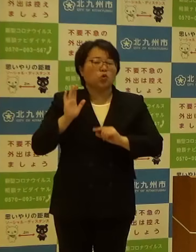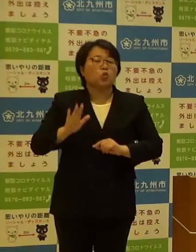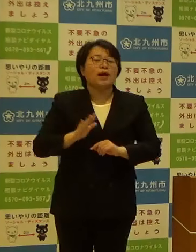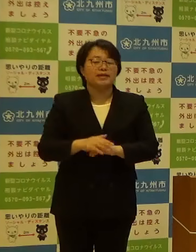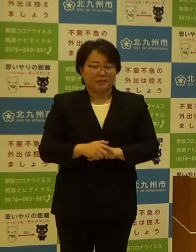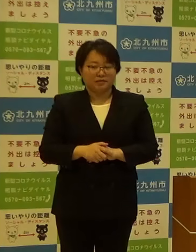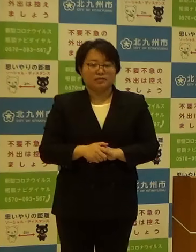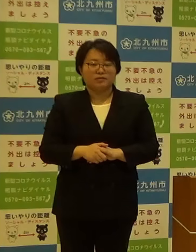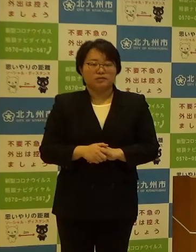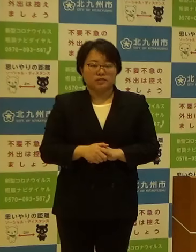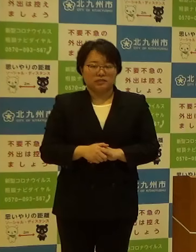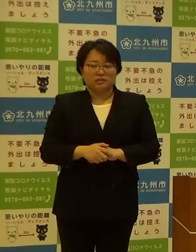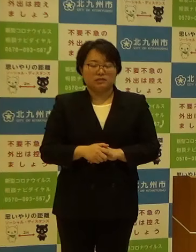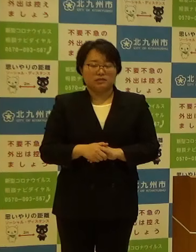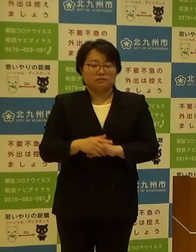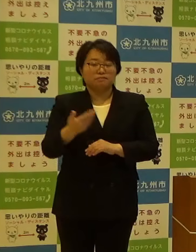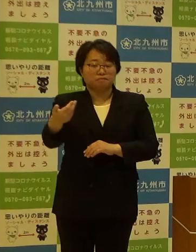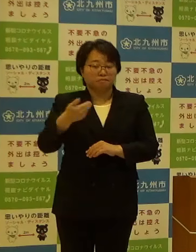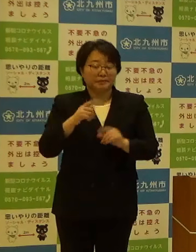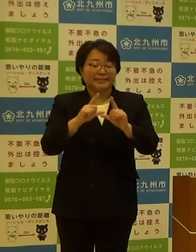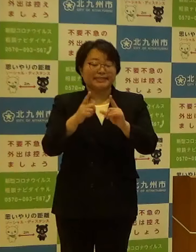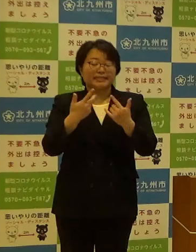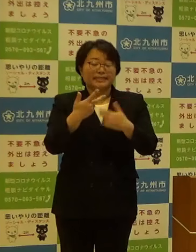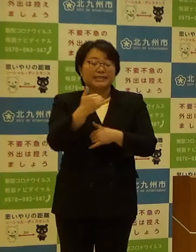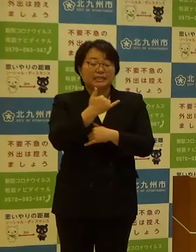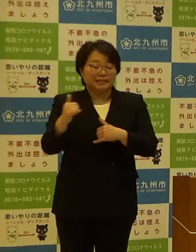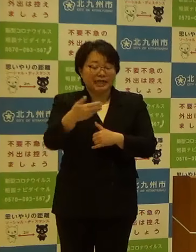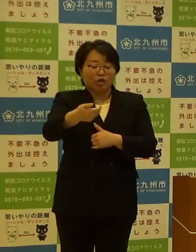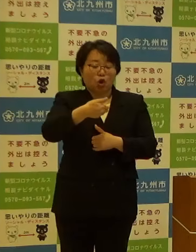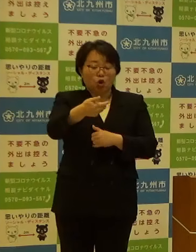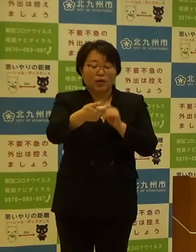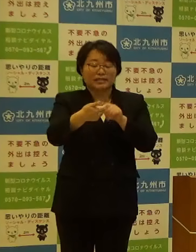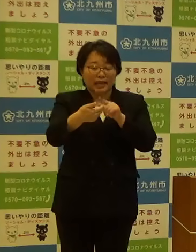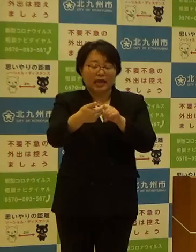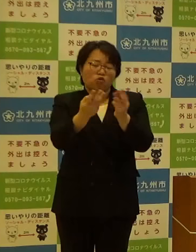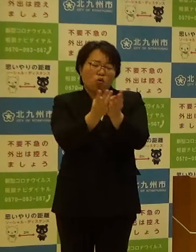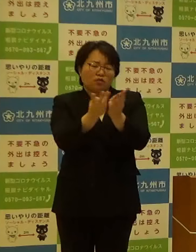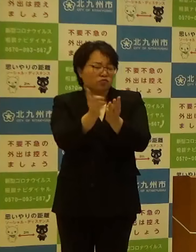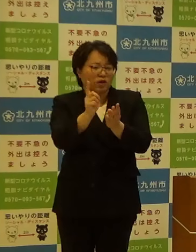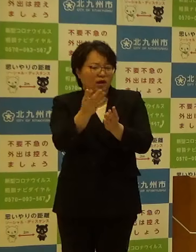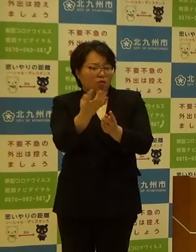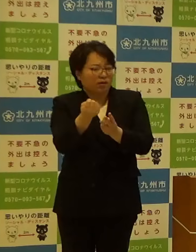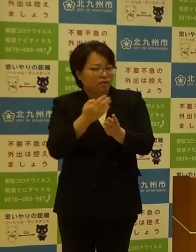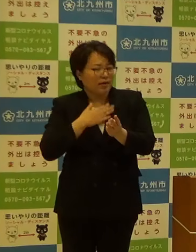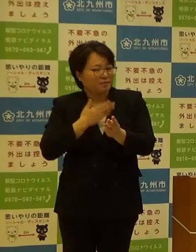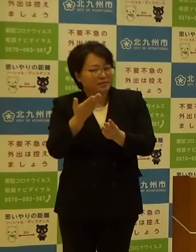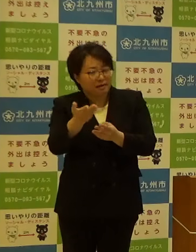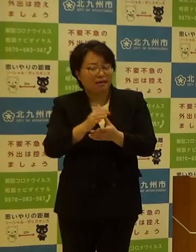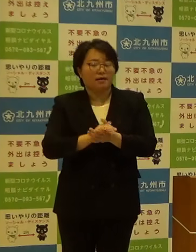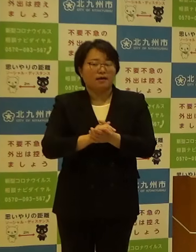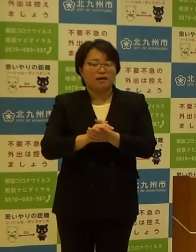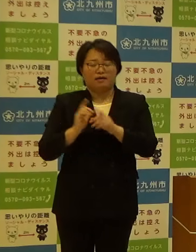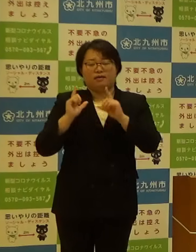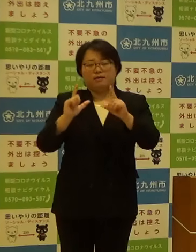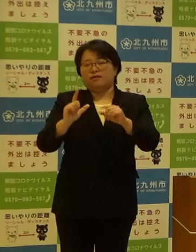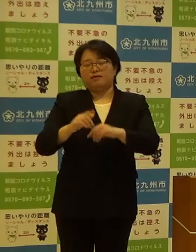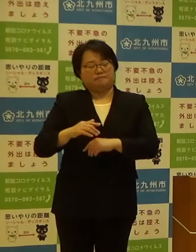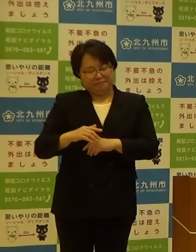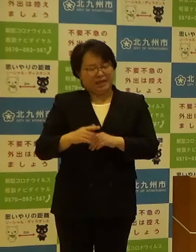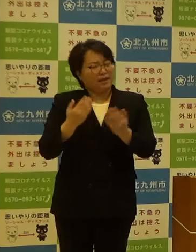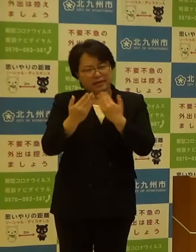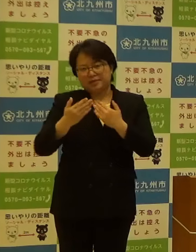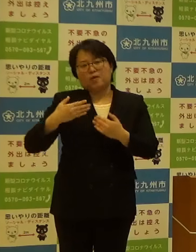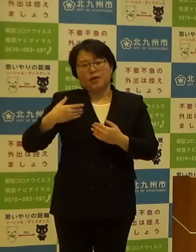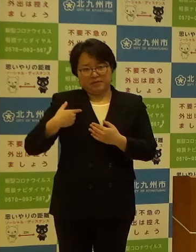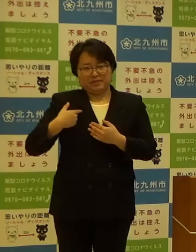。市民の取り合わせの数とか、その指摘というか。 その数自体は把握していないです。県の方に、連